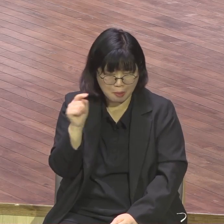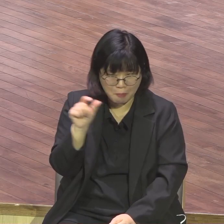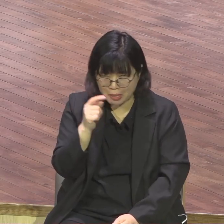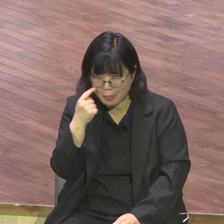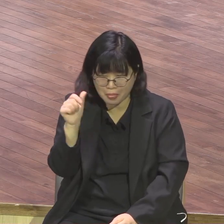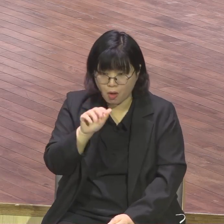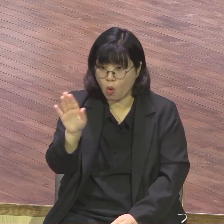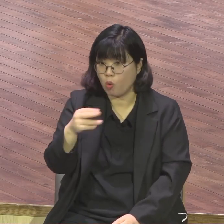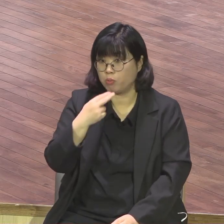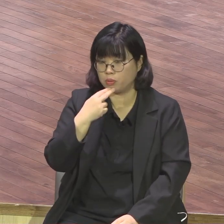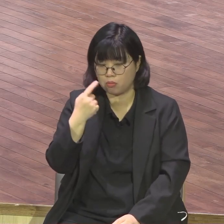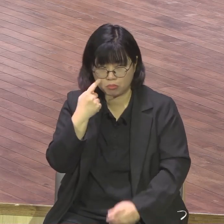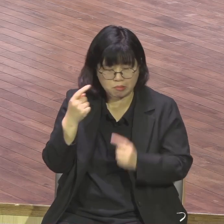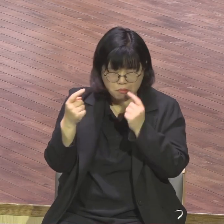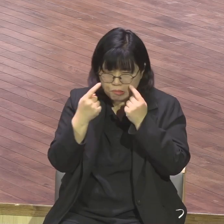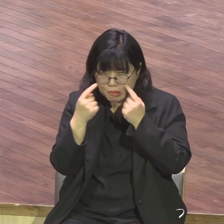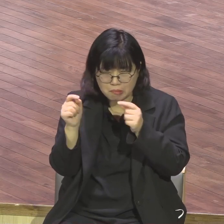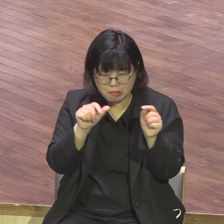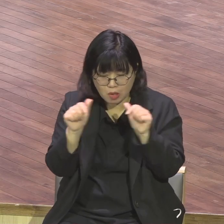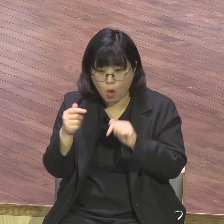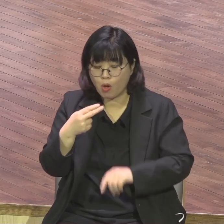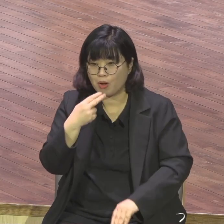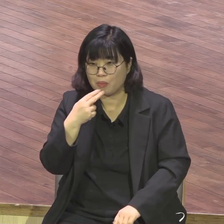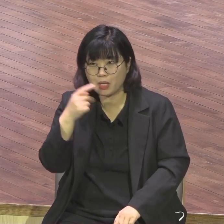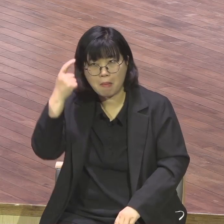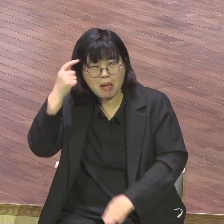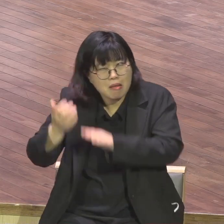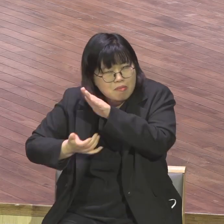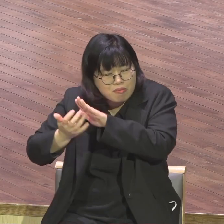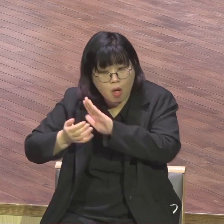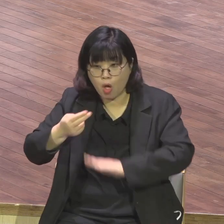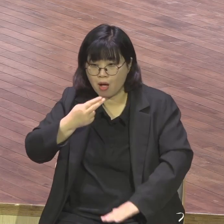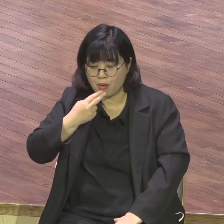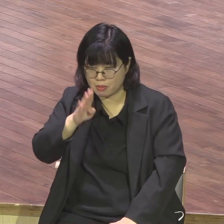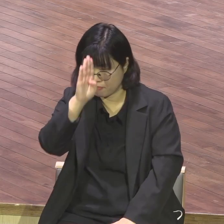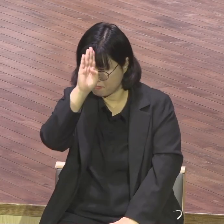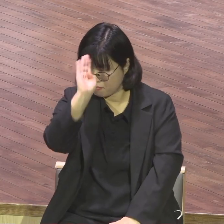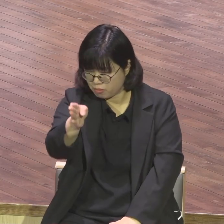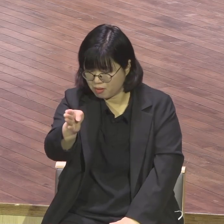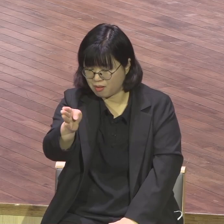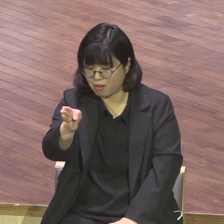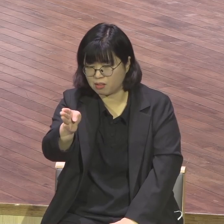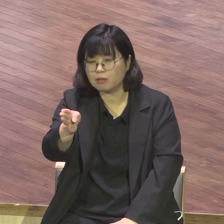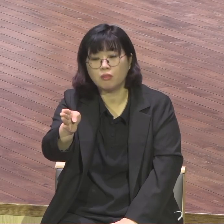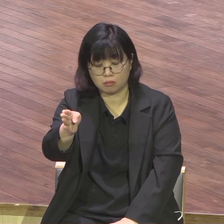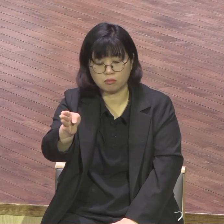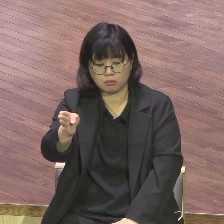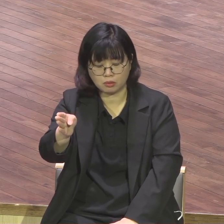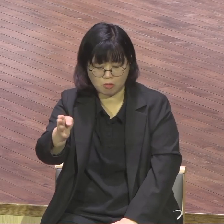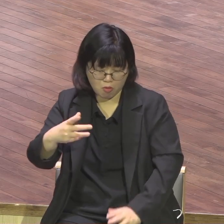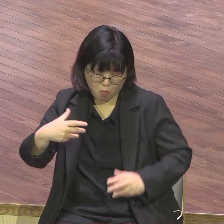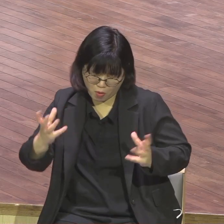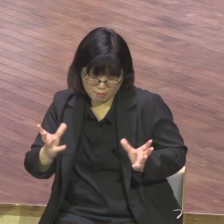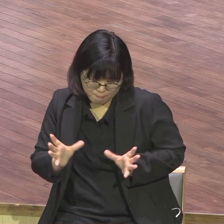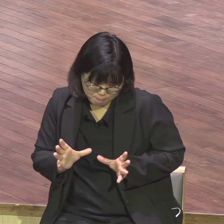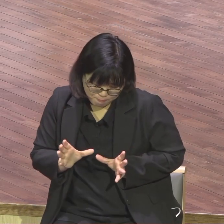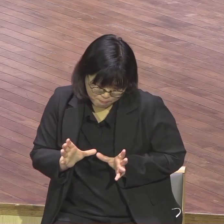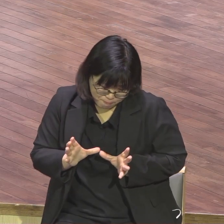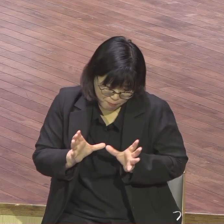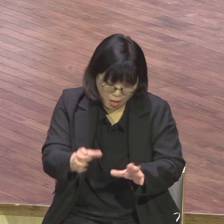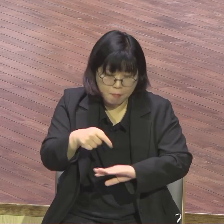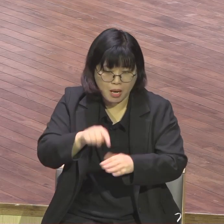실현했다 이 말씀이죠. 즉시로 잔머리 굴리지 않고 깨부리지 않고 계산하지 않고